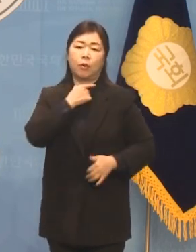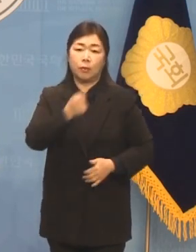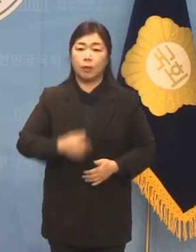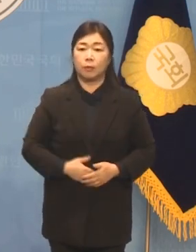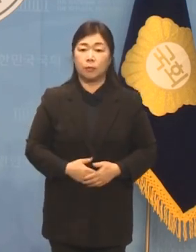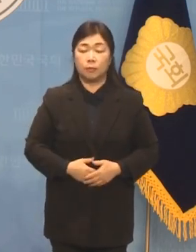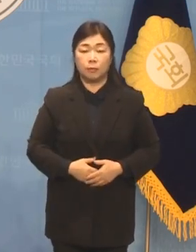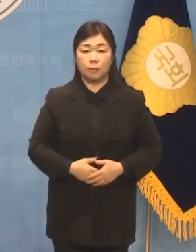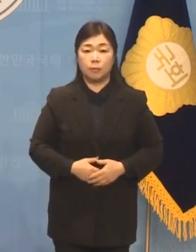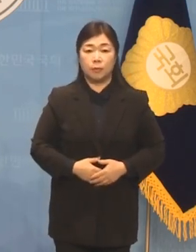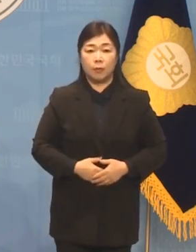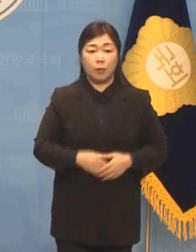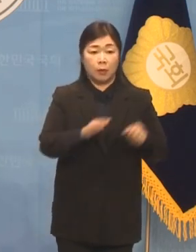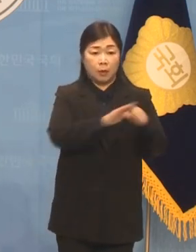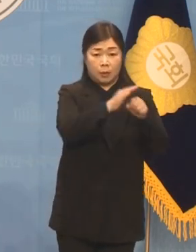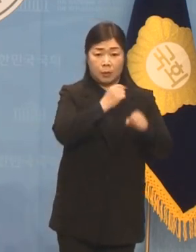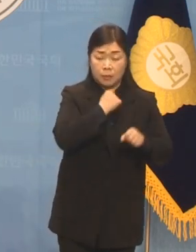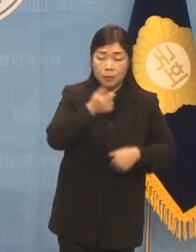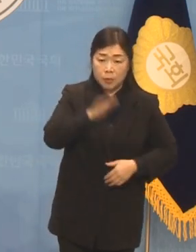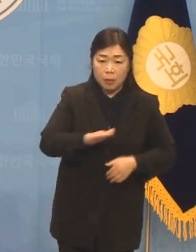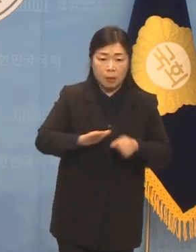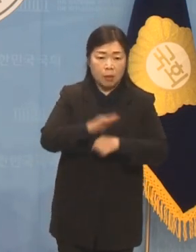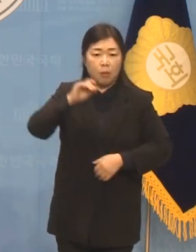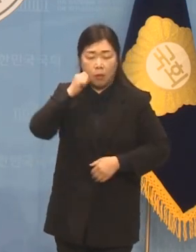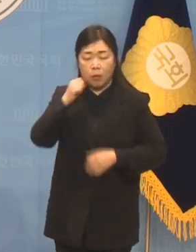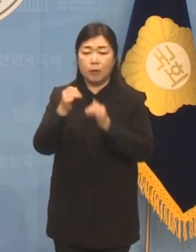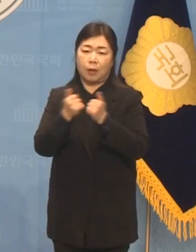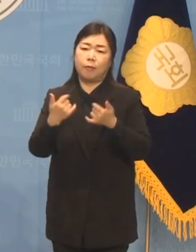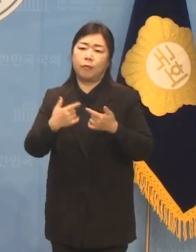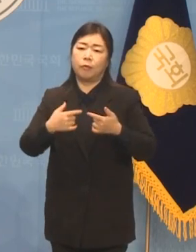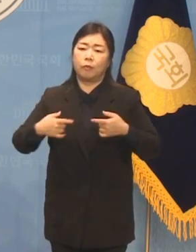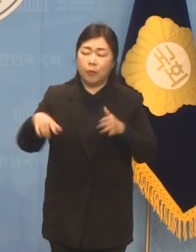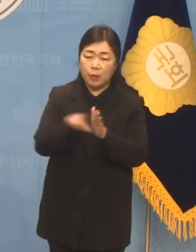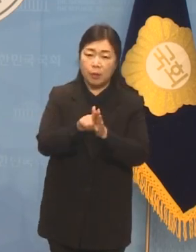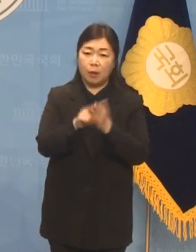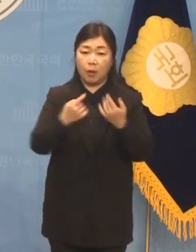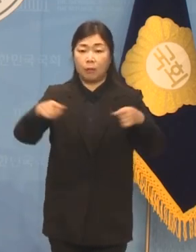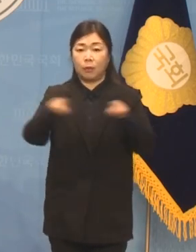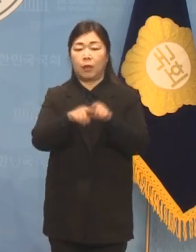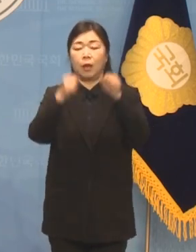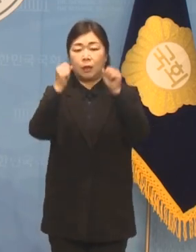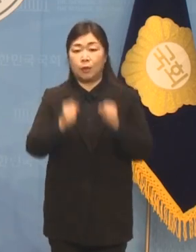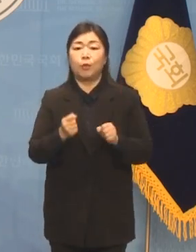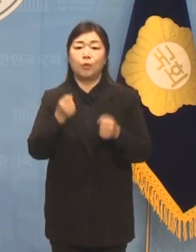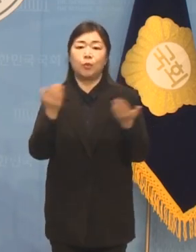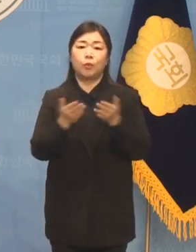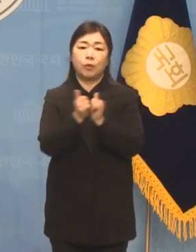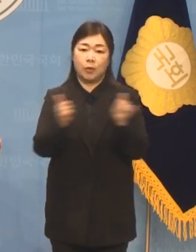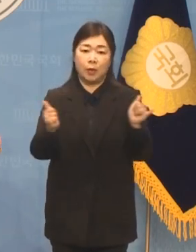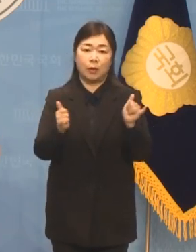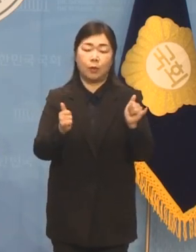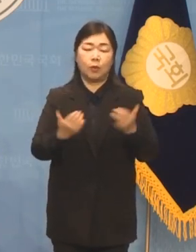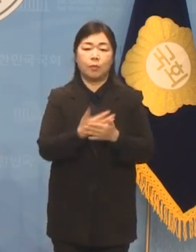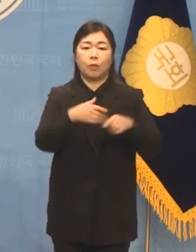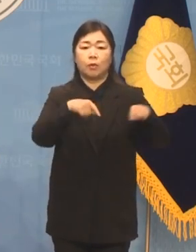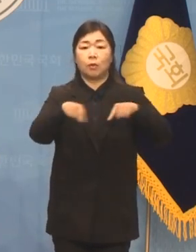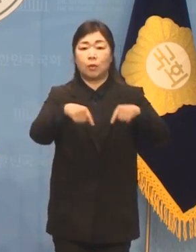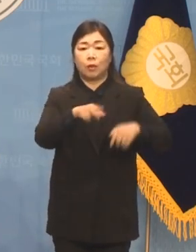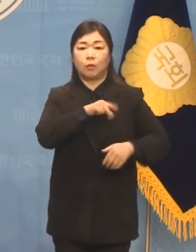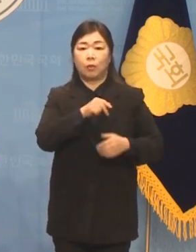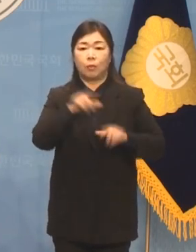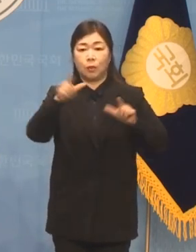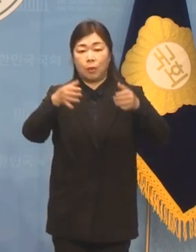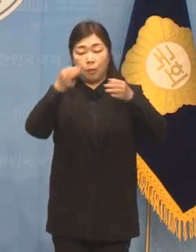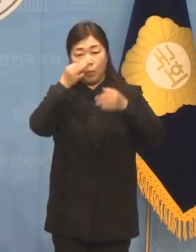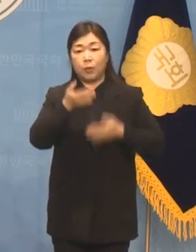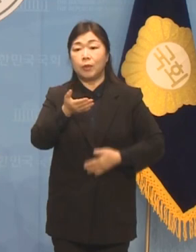사랑하고 싶어도 사랑할 수 없는 사람들에 대해서 함께하는 노동자 의원, 진보정당 의원의 모습을